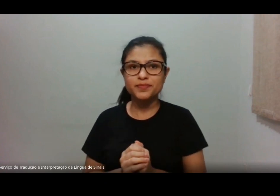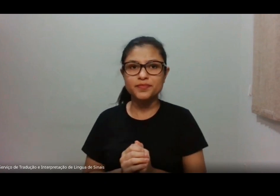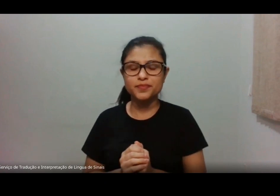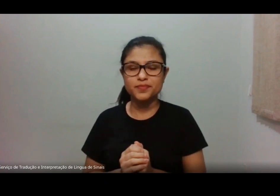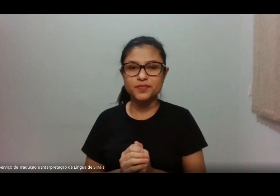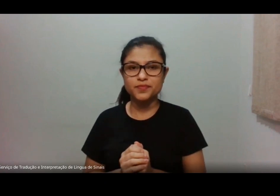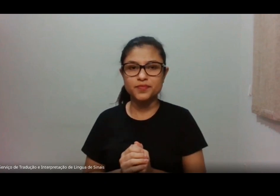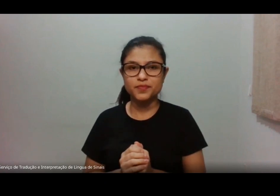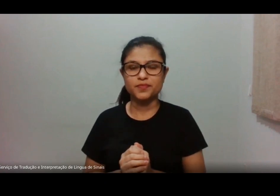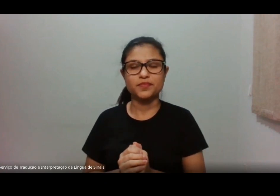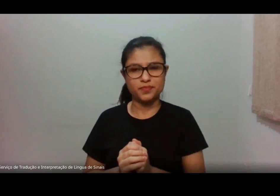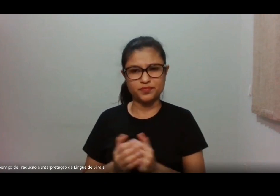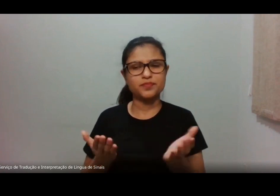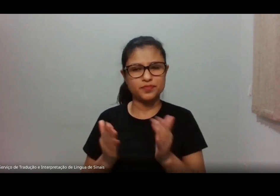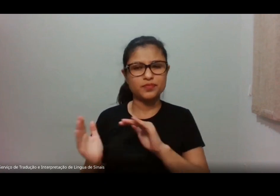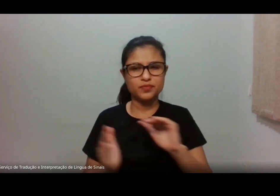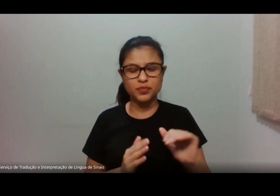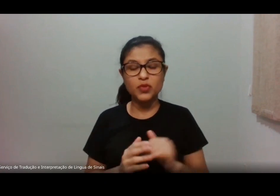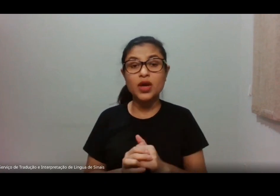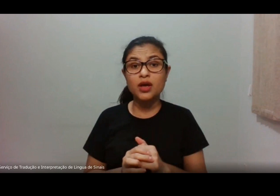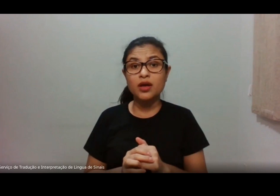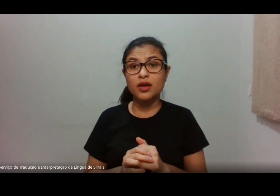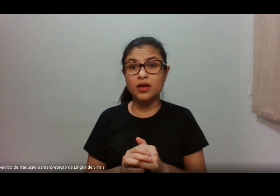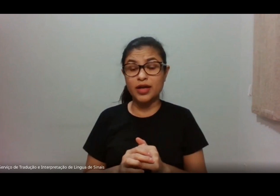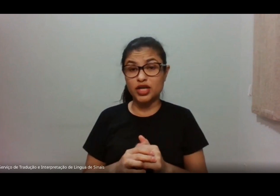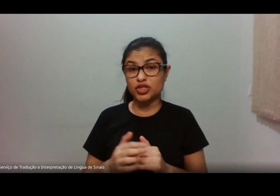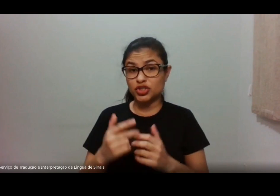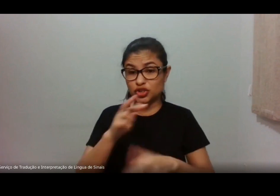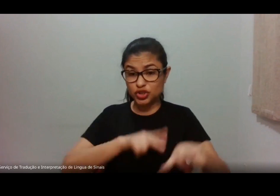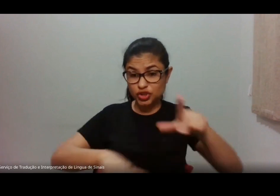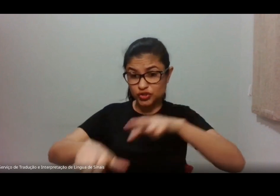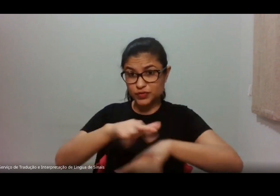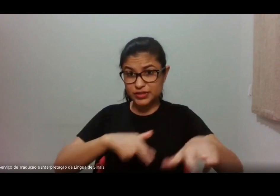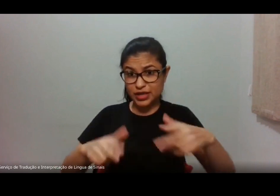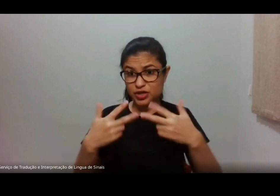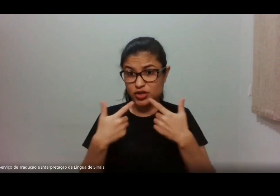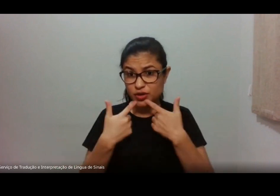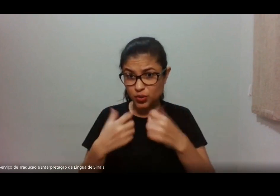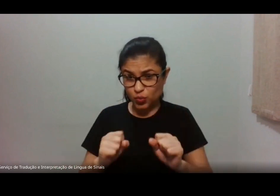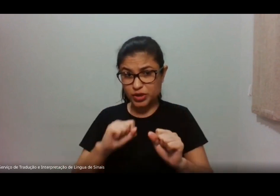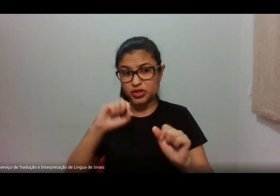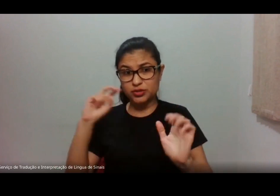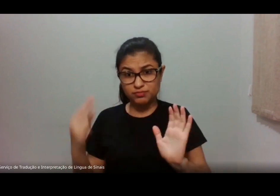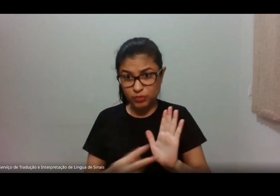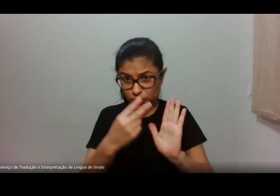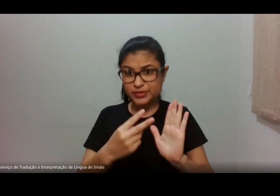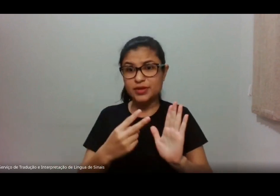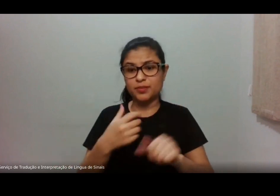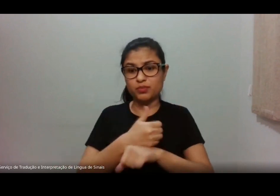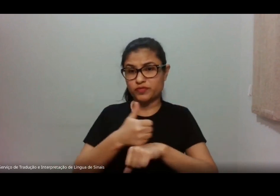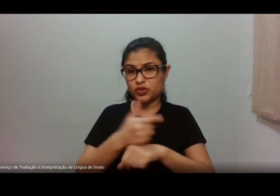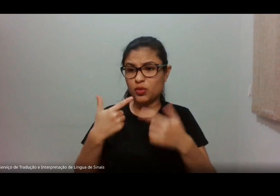bom? Bom, então voltando, né? Então, o reconhecimento da diversidade linguística no Brasil, que convoca muito o trabalho